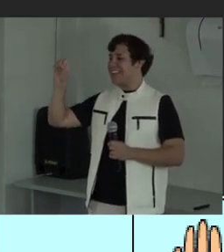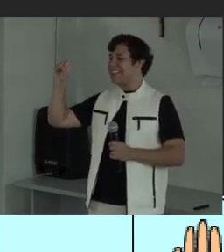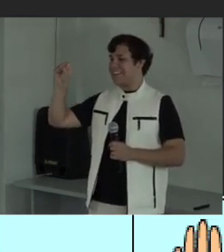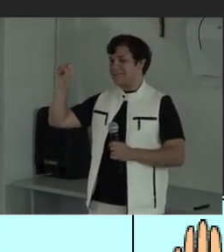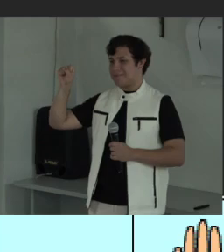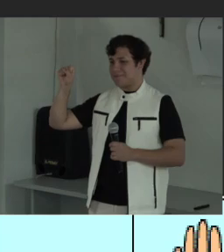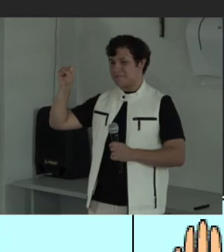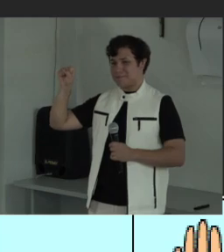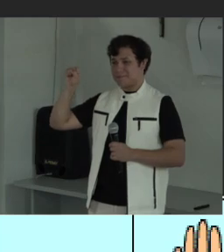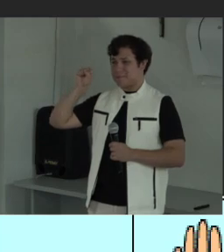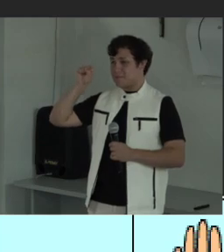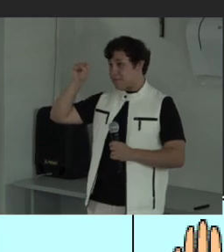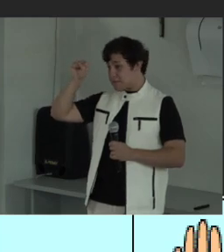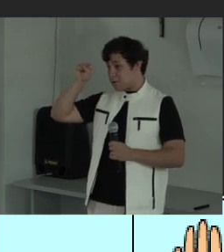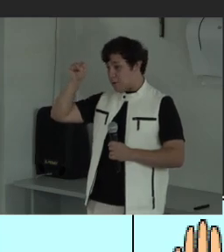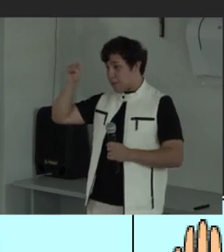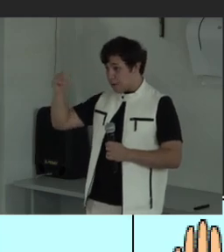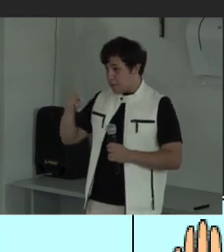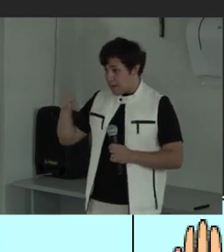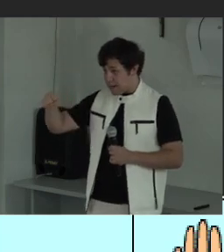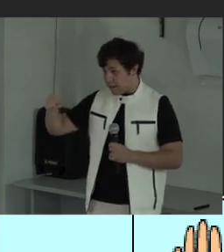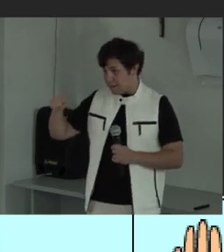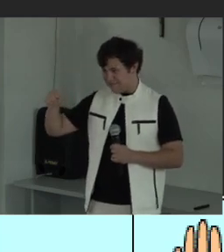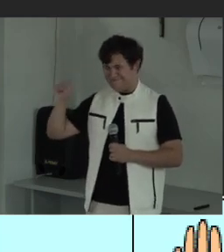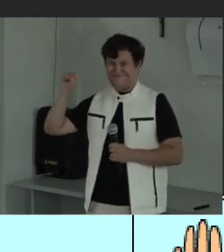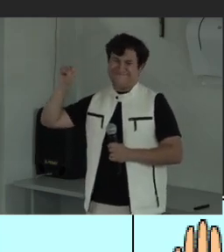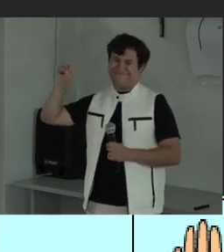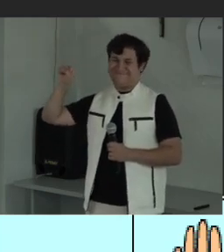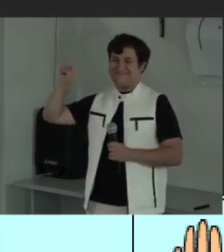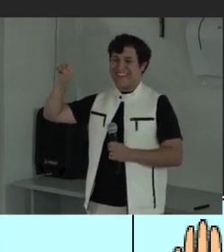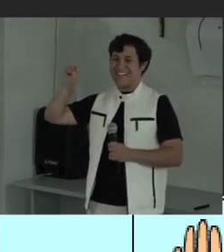S, como para golpear a alguien. S.